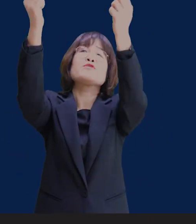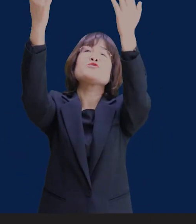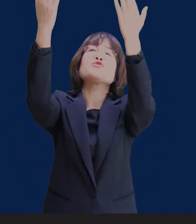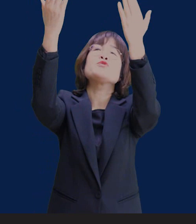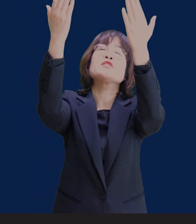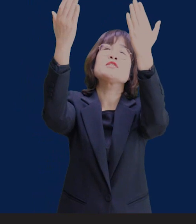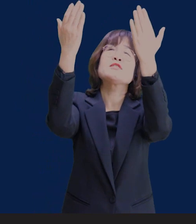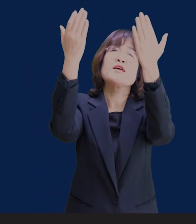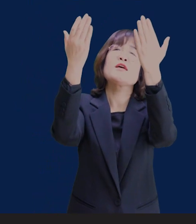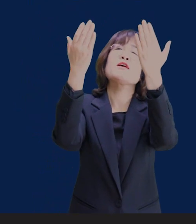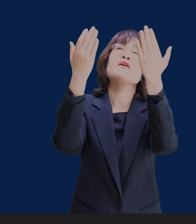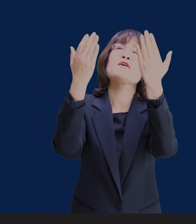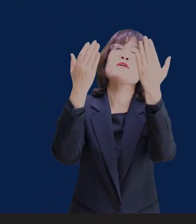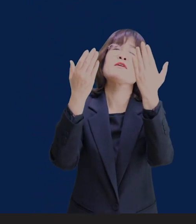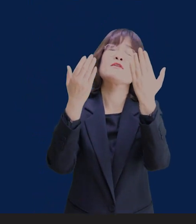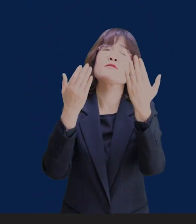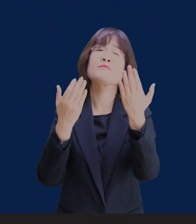곧